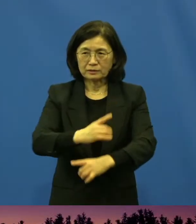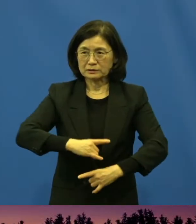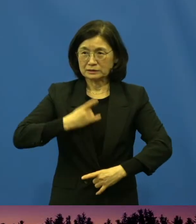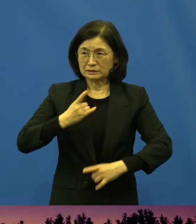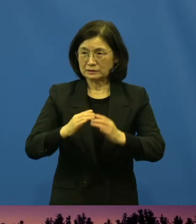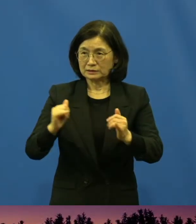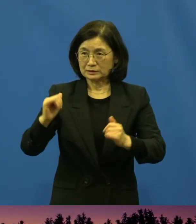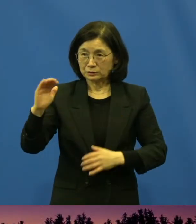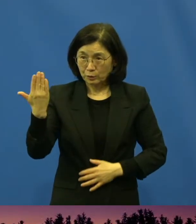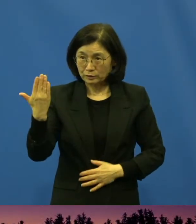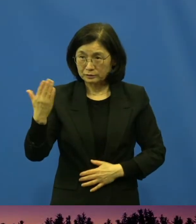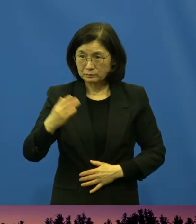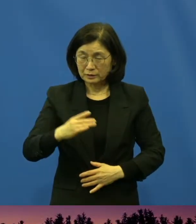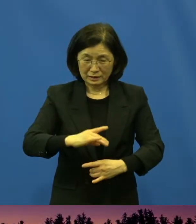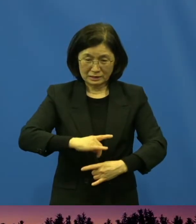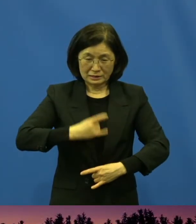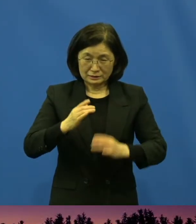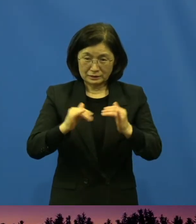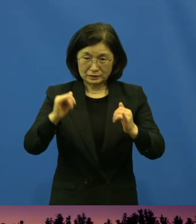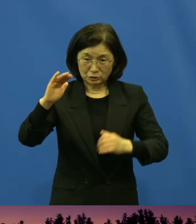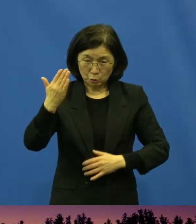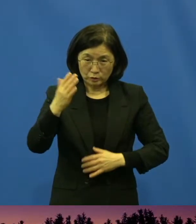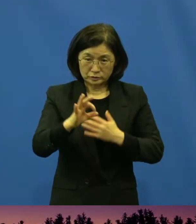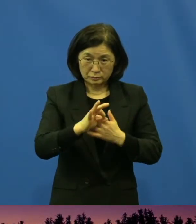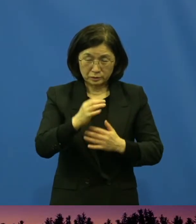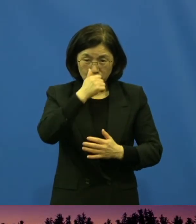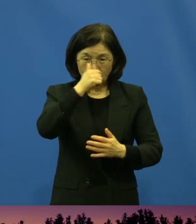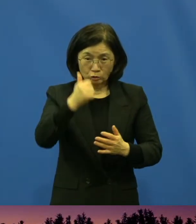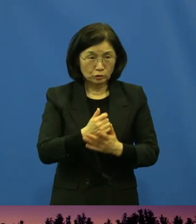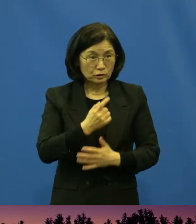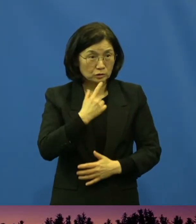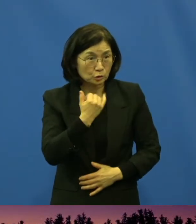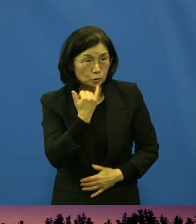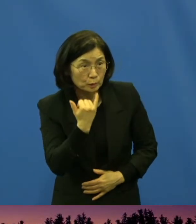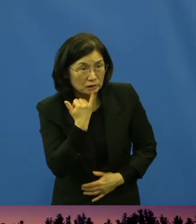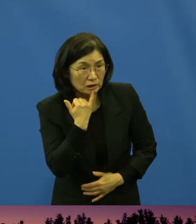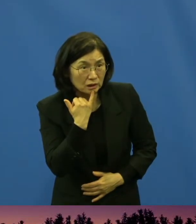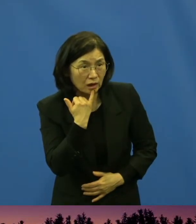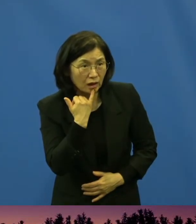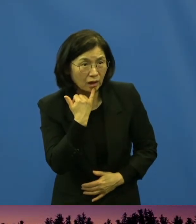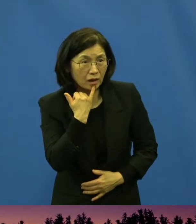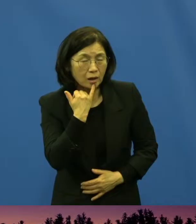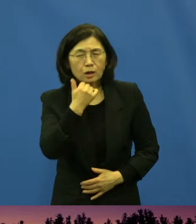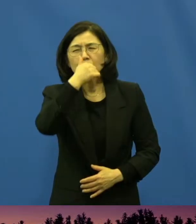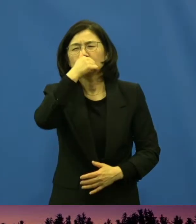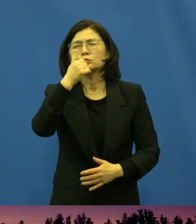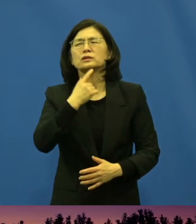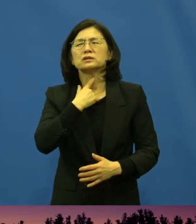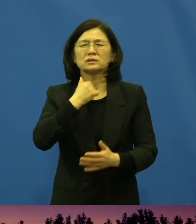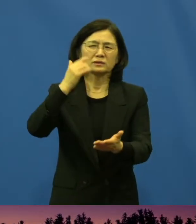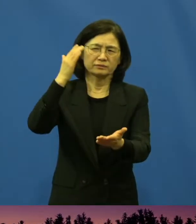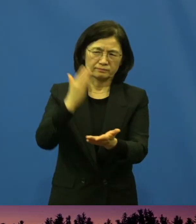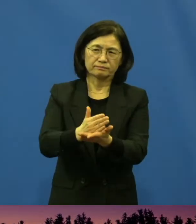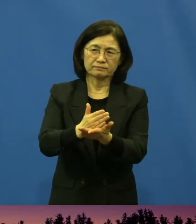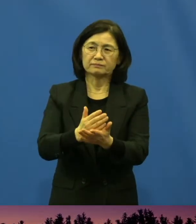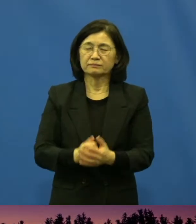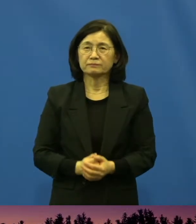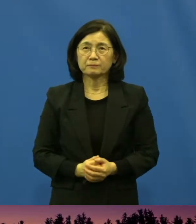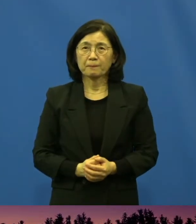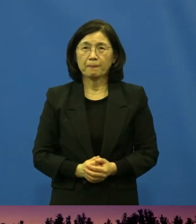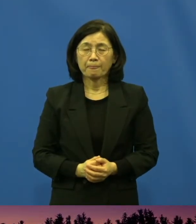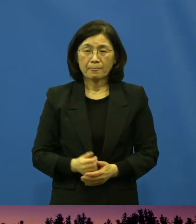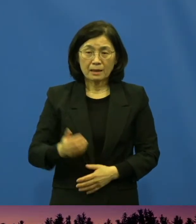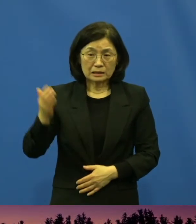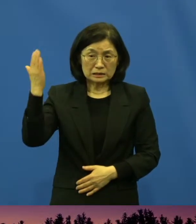죄를 짓지 말아야 돼요. 근데 현실은 어때요? 여전히 죄를 지어요. 그죠? 이전과 달라진